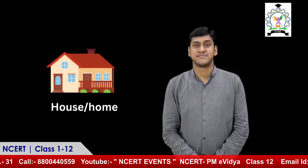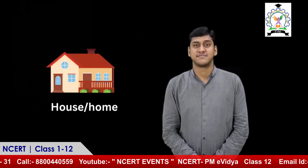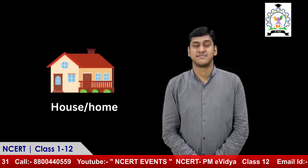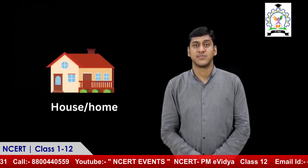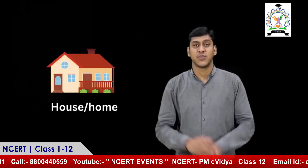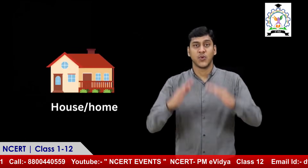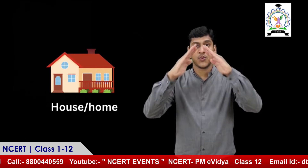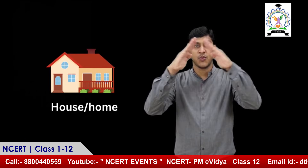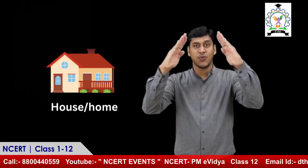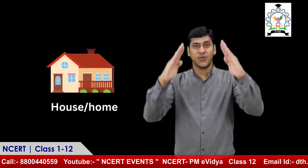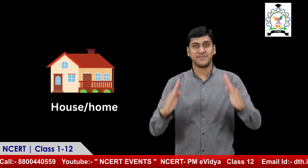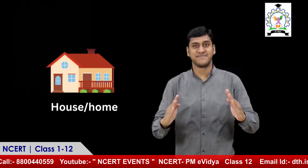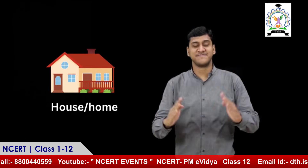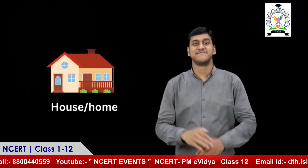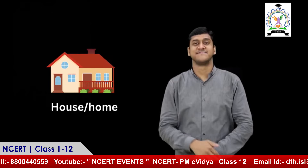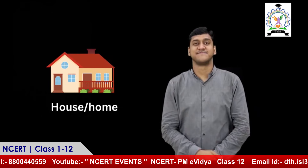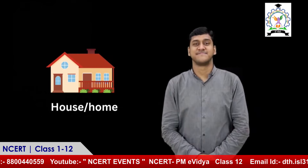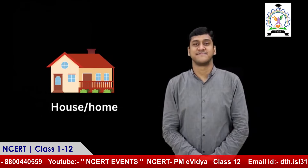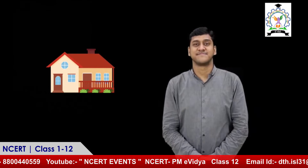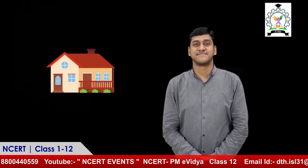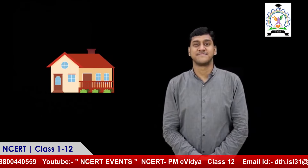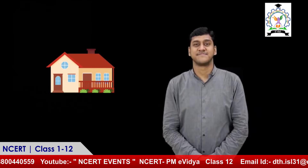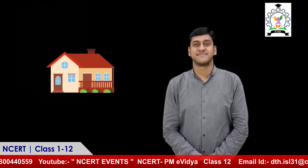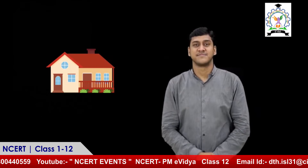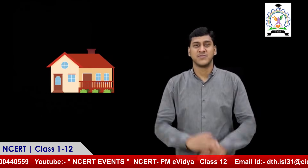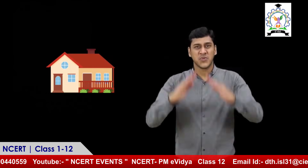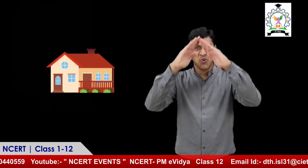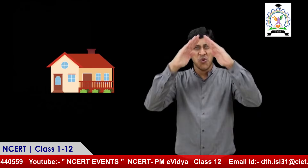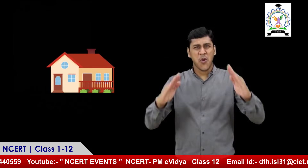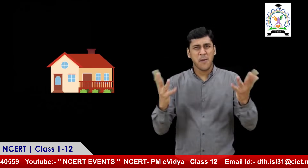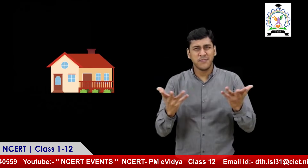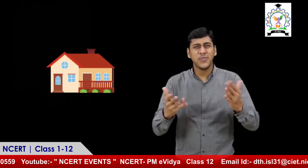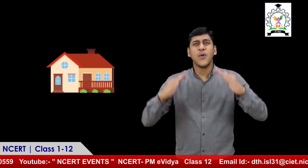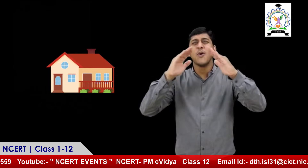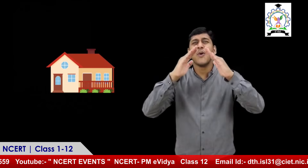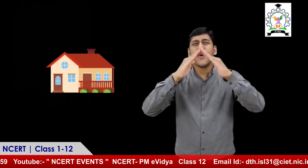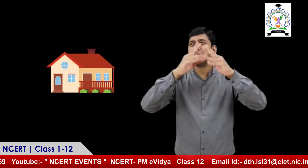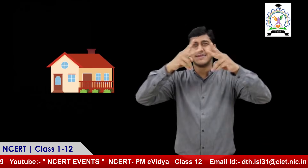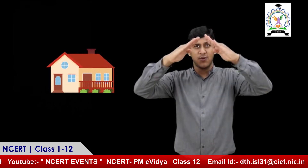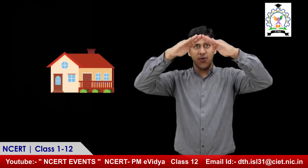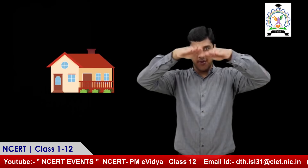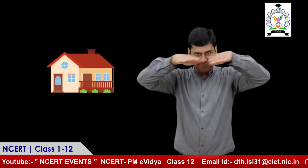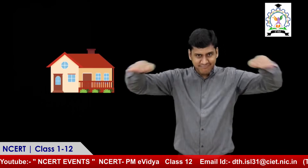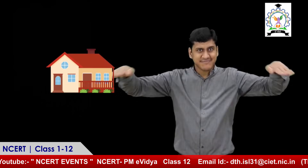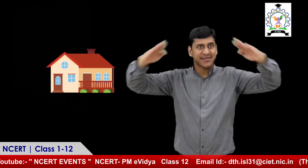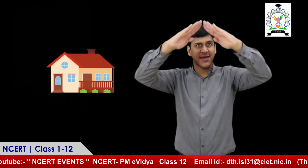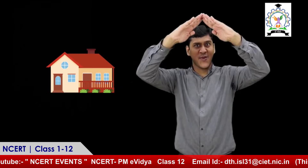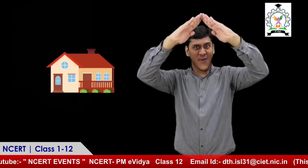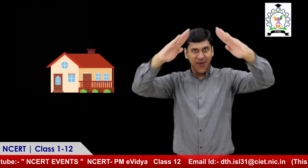घर, यह संकेत ऐसा इसलिए है क्योंकि घर